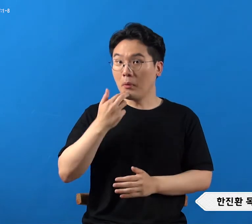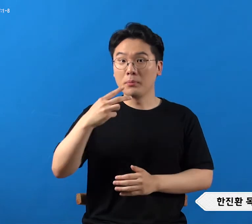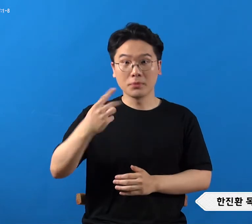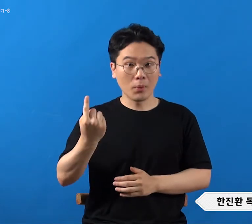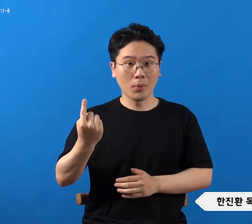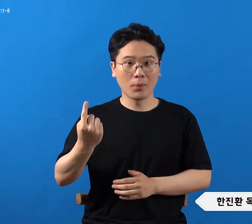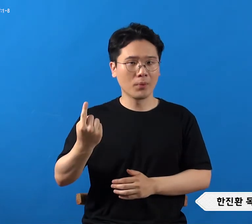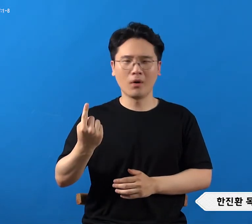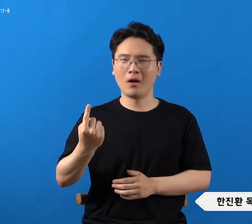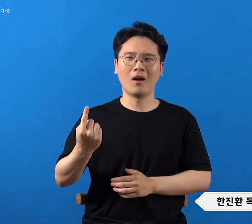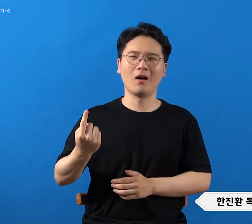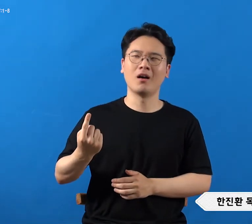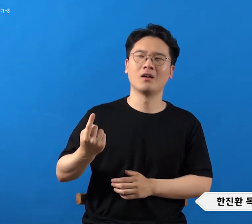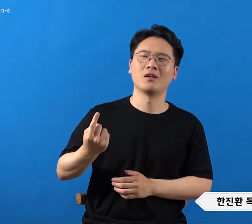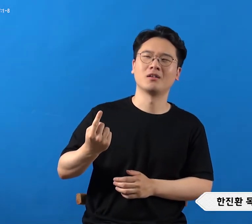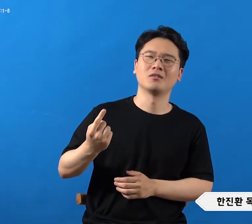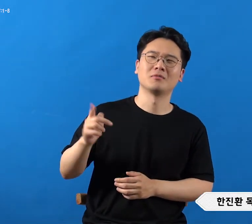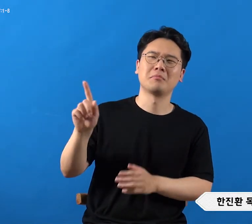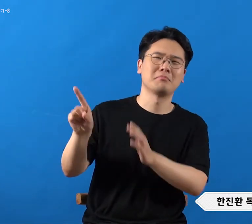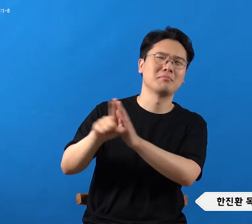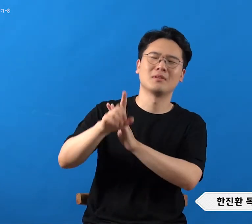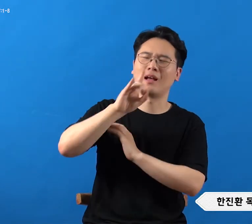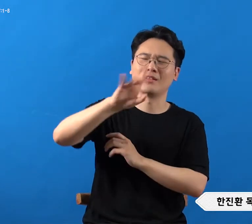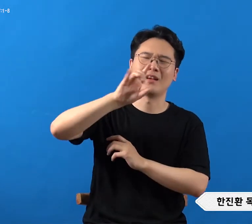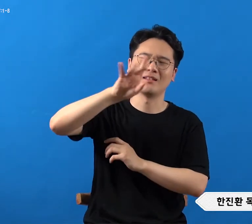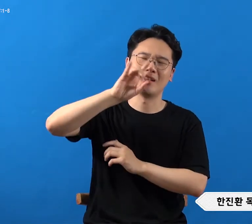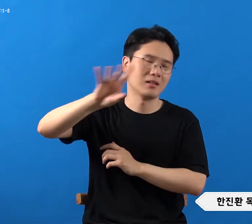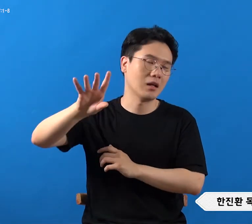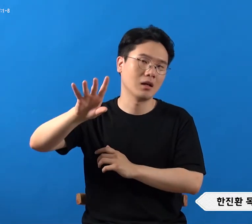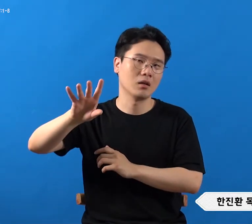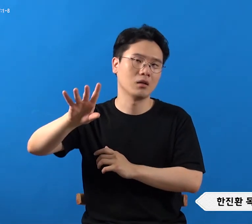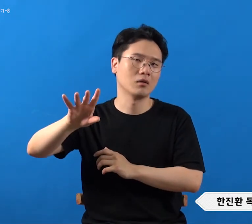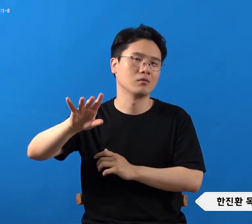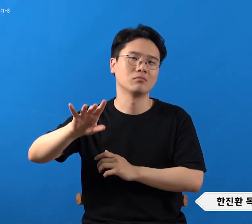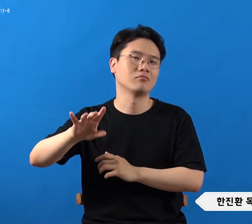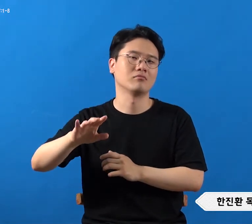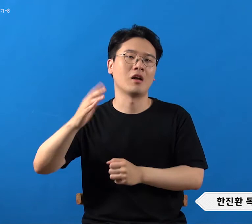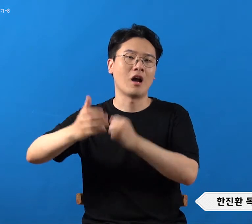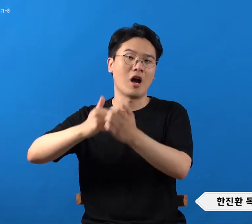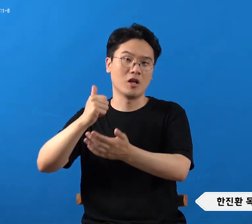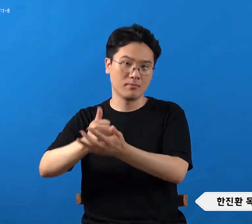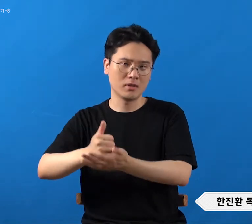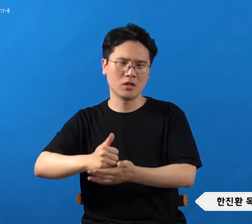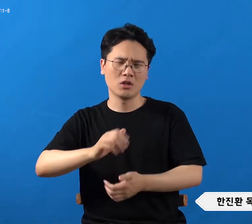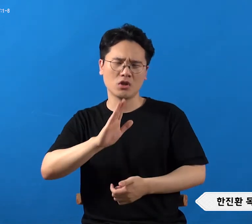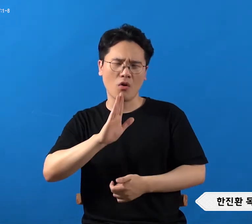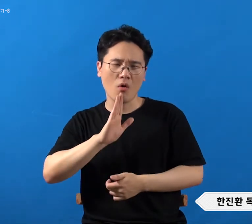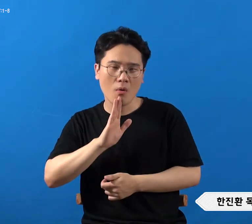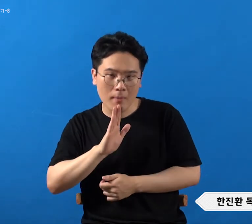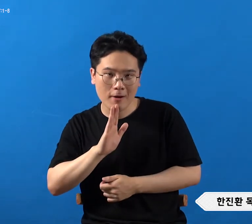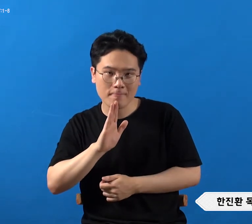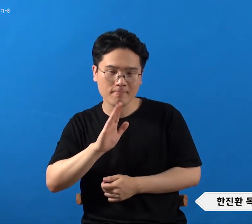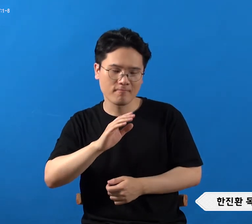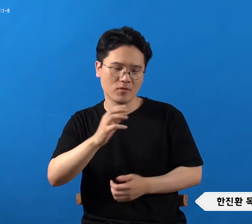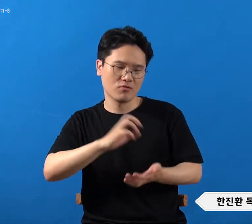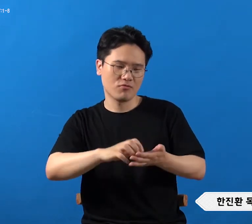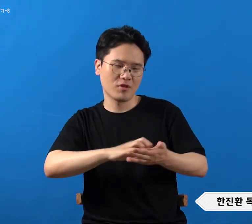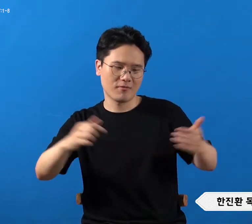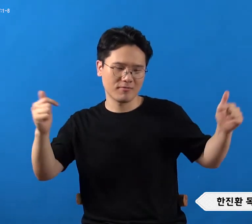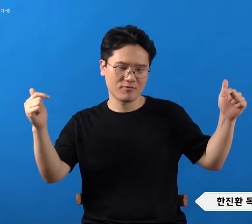그걸 부인을 못하고 믿게 하기 위해서 하나님께서 아예 파격적으로 숫자를 줄이라 한